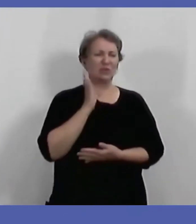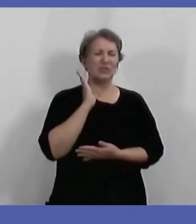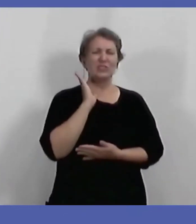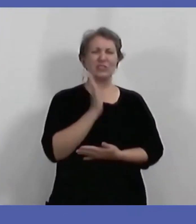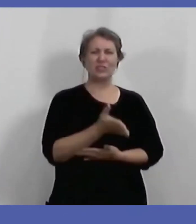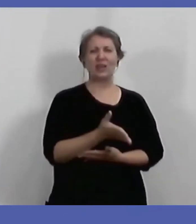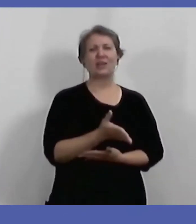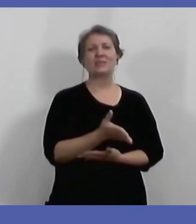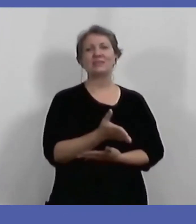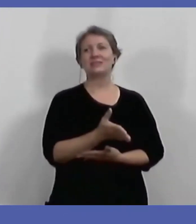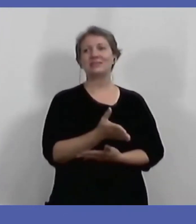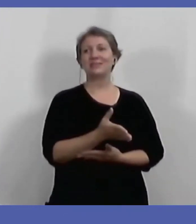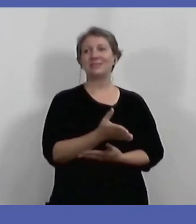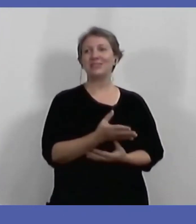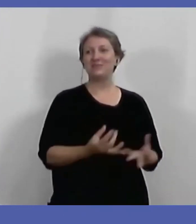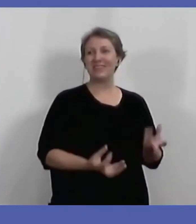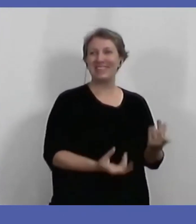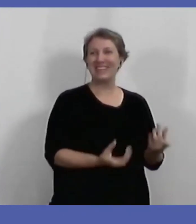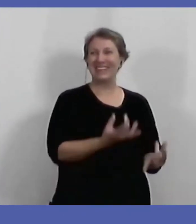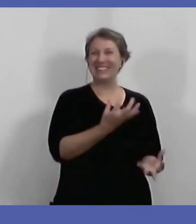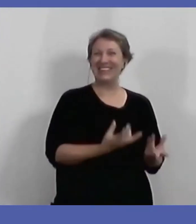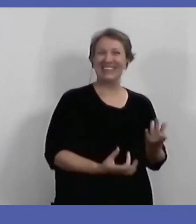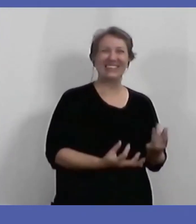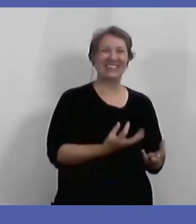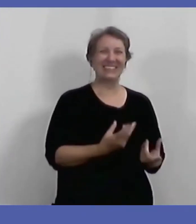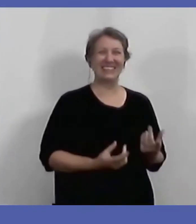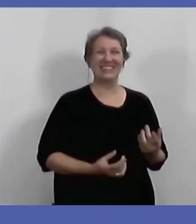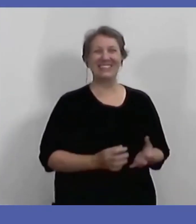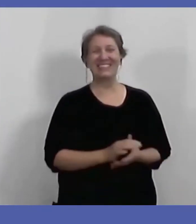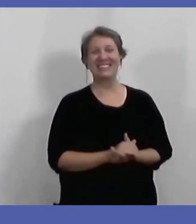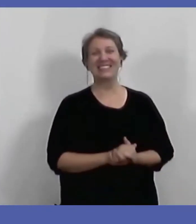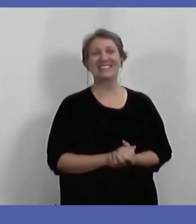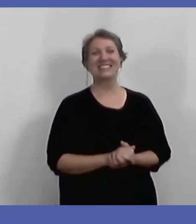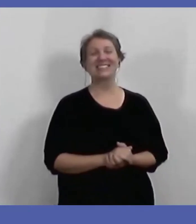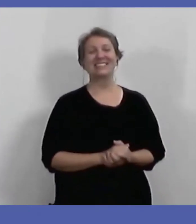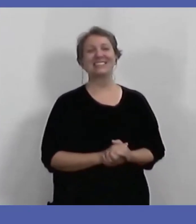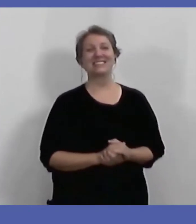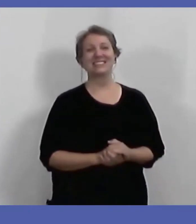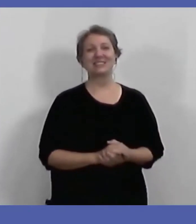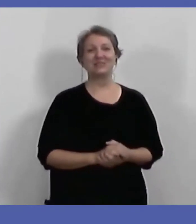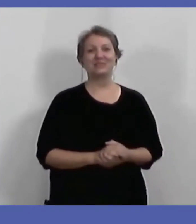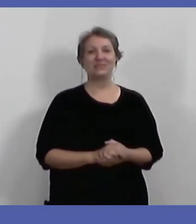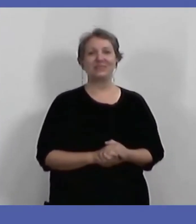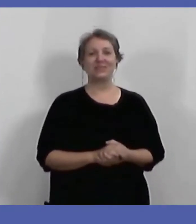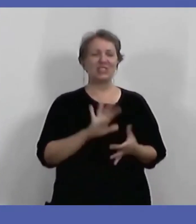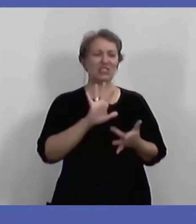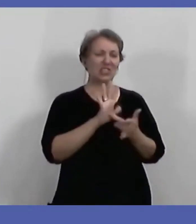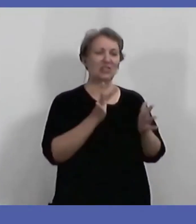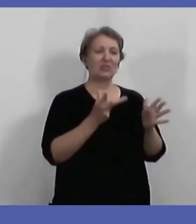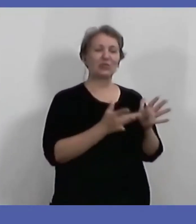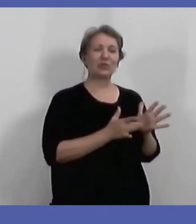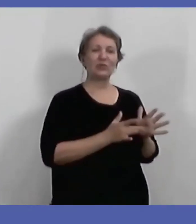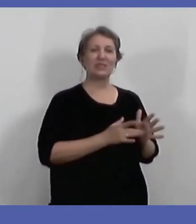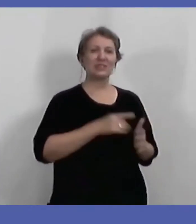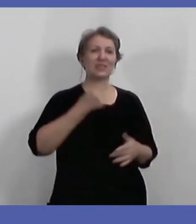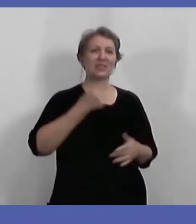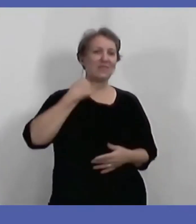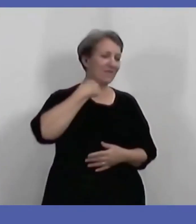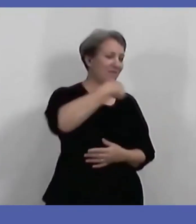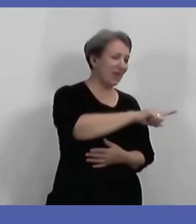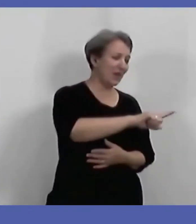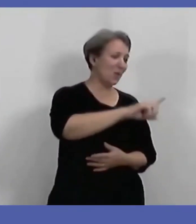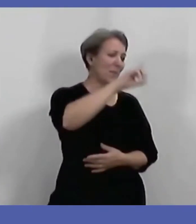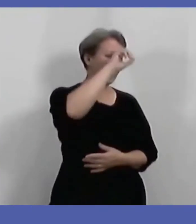Amém? O Senhor veio para lançar fogo na terra, sobre a terra, e Ele